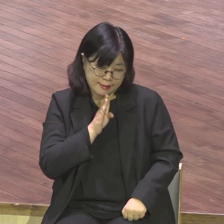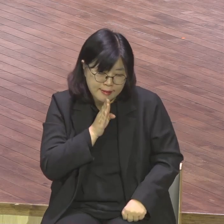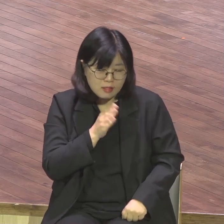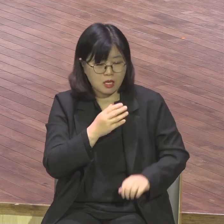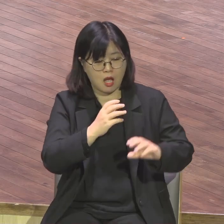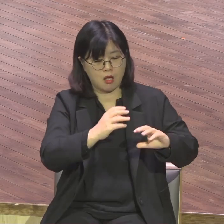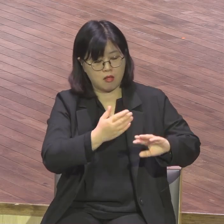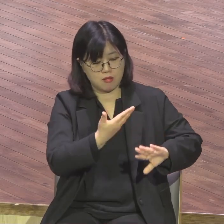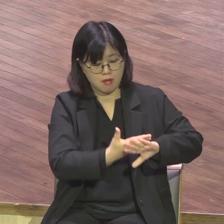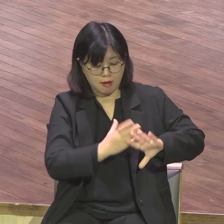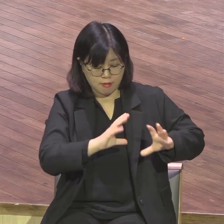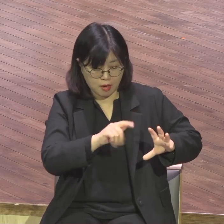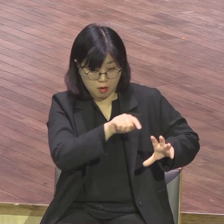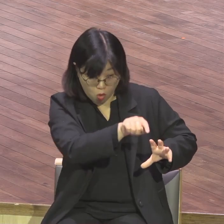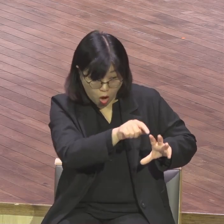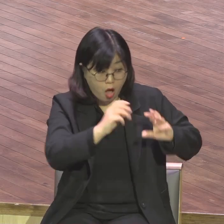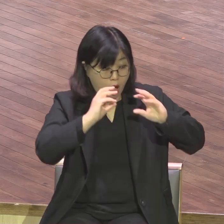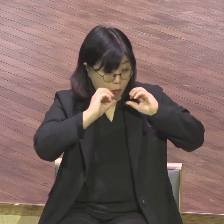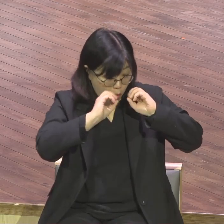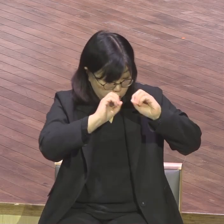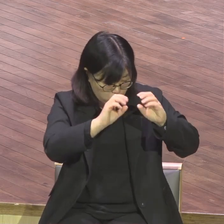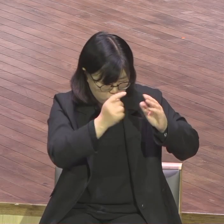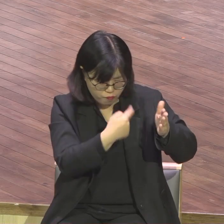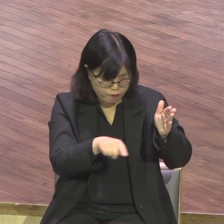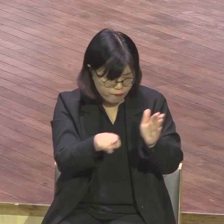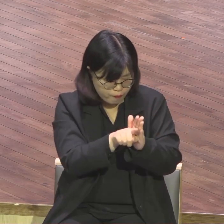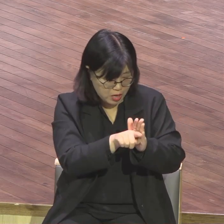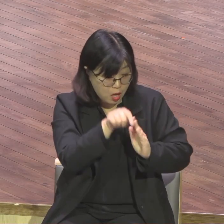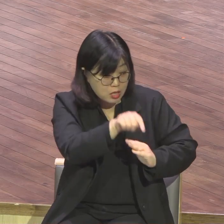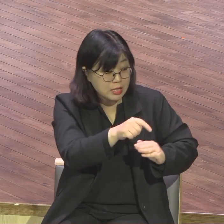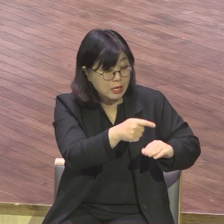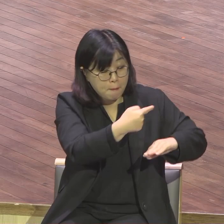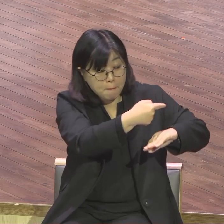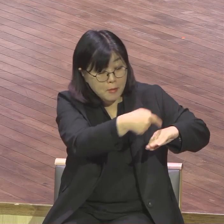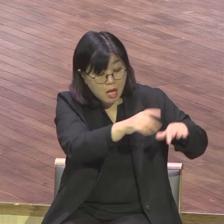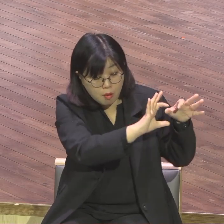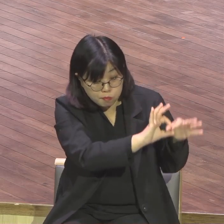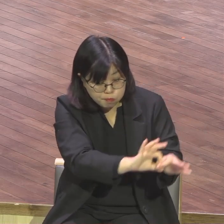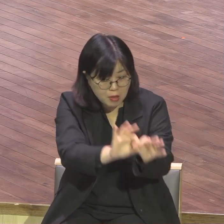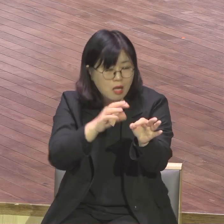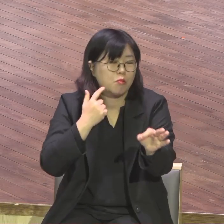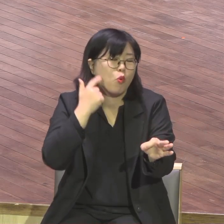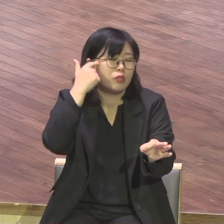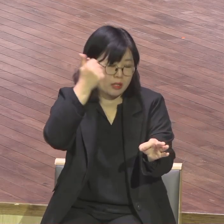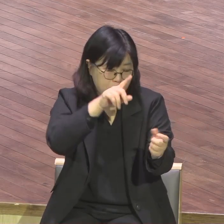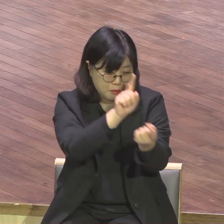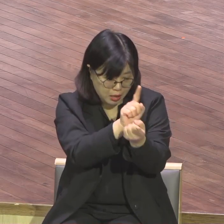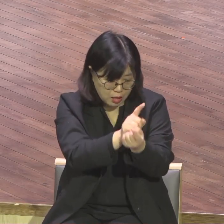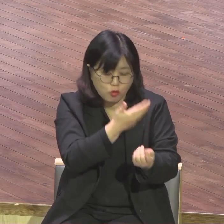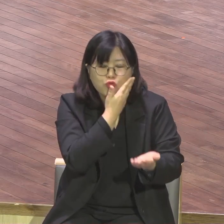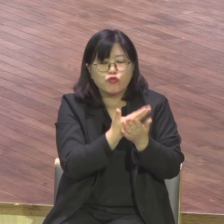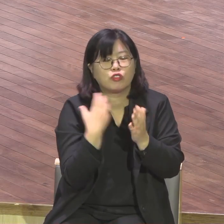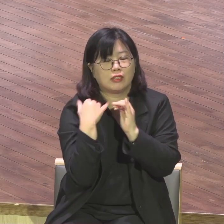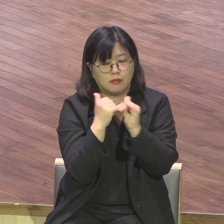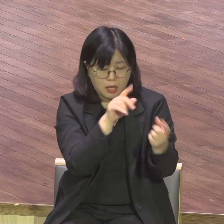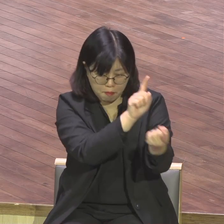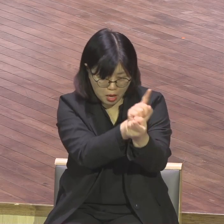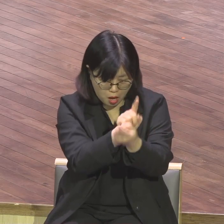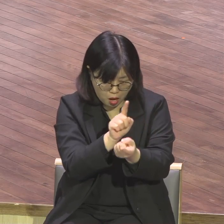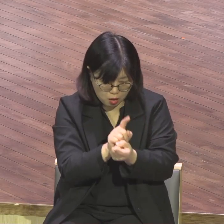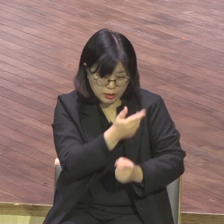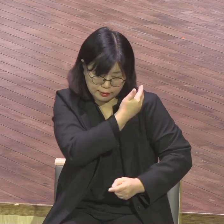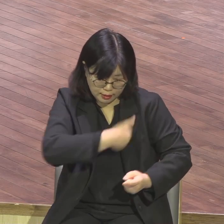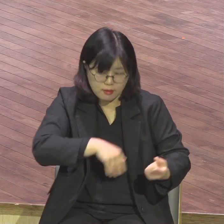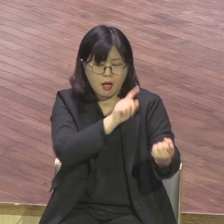눈을 가지고 현장을 파고 들어가야 합니다. 하나님께서 분명히 예배 놓으신